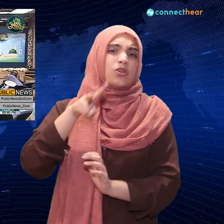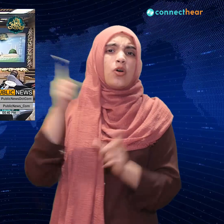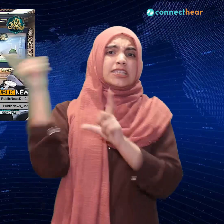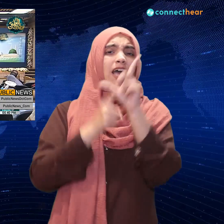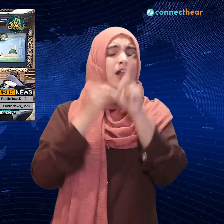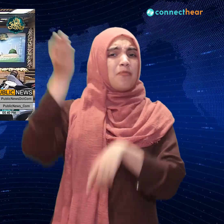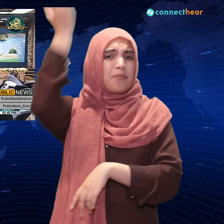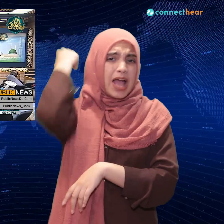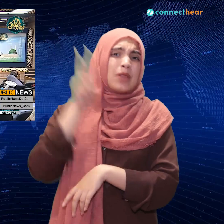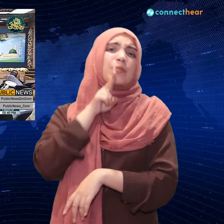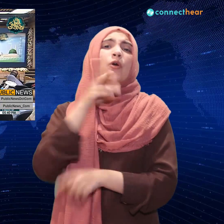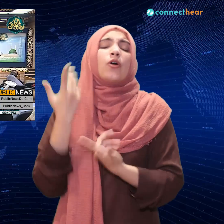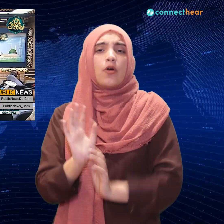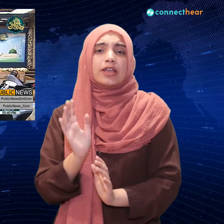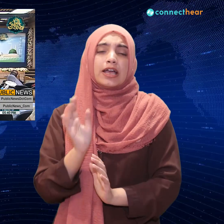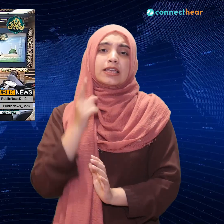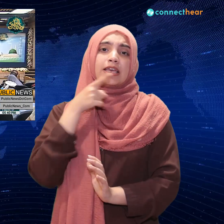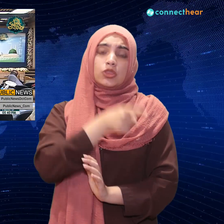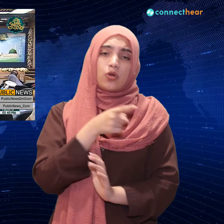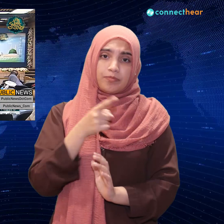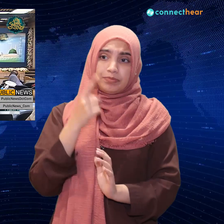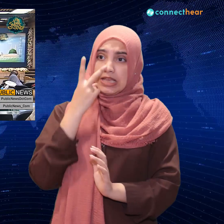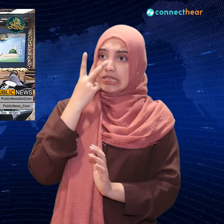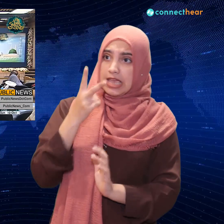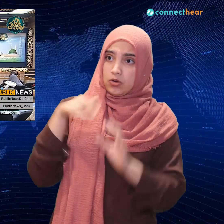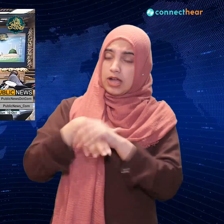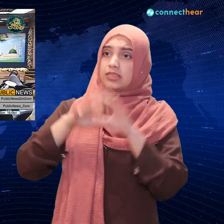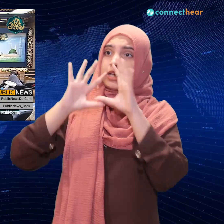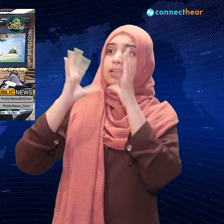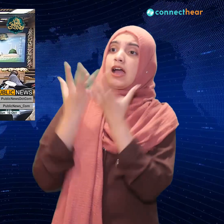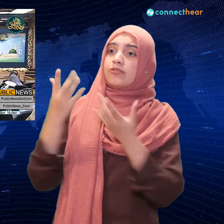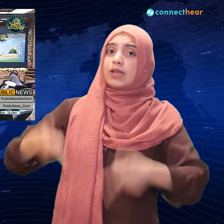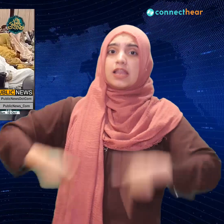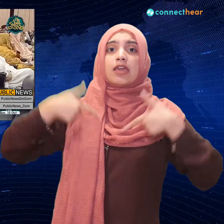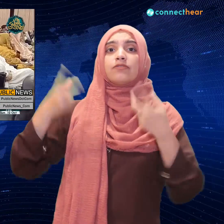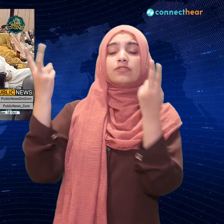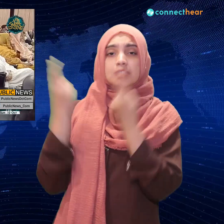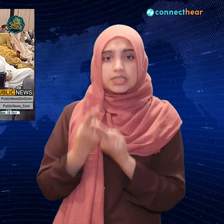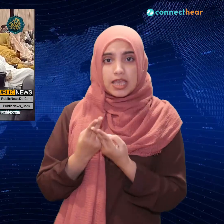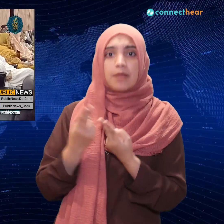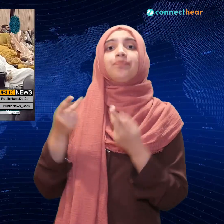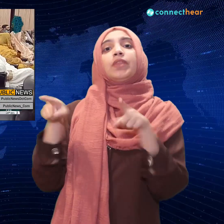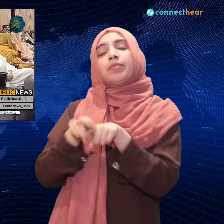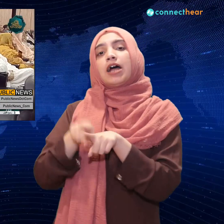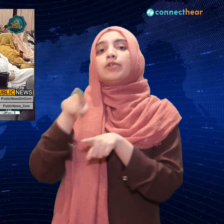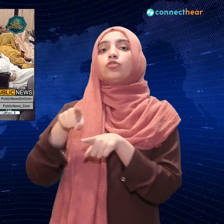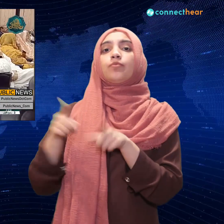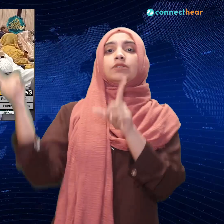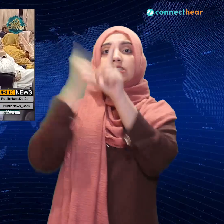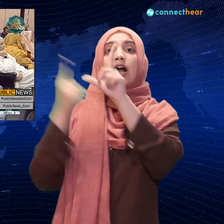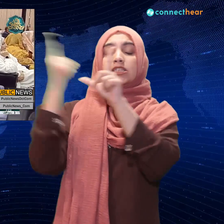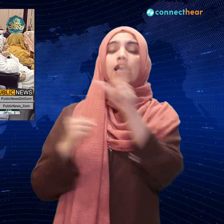ایسے رہو. آپ نے 1000 سال یعنی آنے والی نسلوں کے لیے آپ نے کس طرح کی دنیا چھوڑ کے جانی ہے. اور انہوں